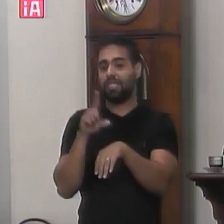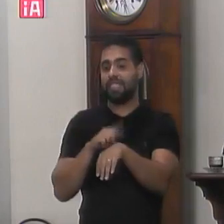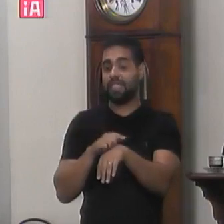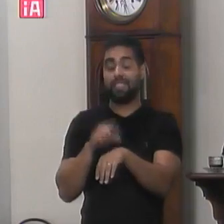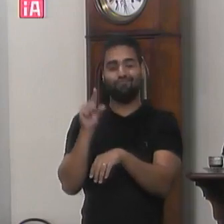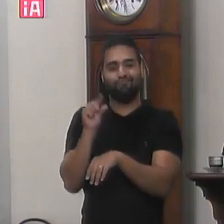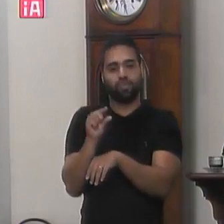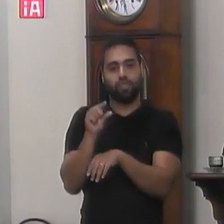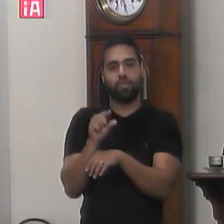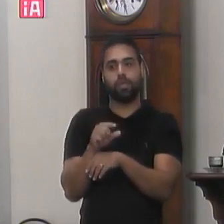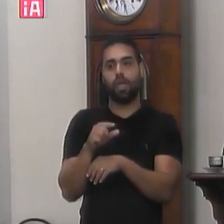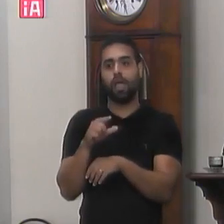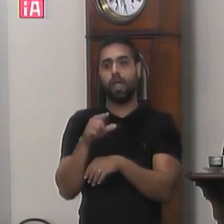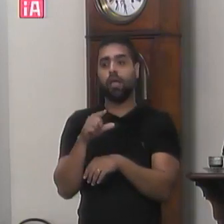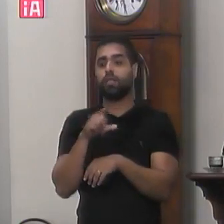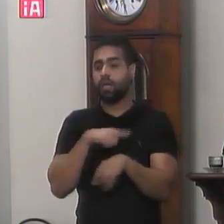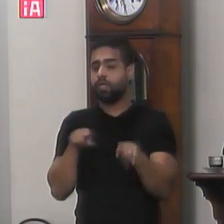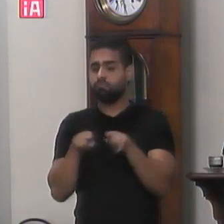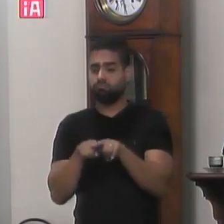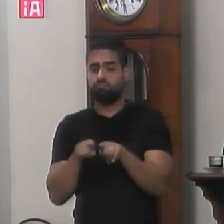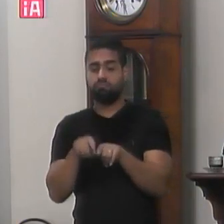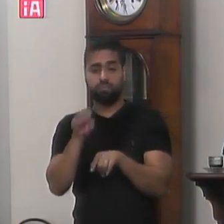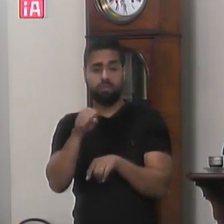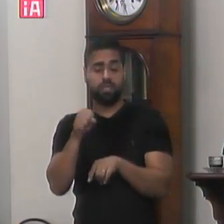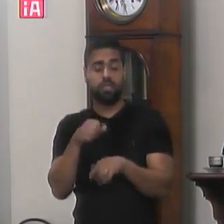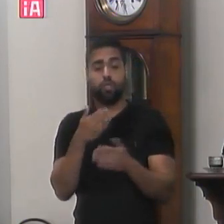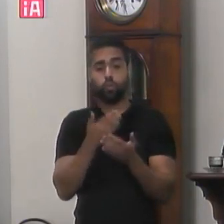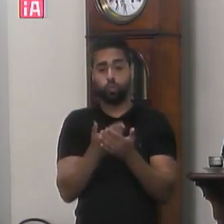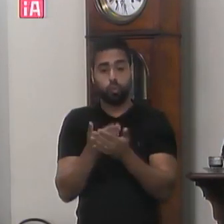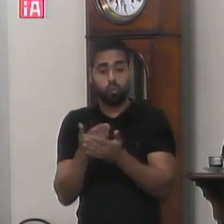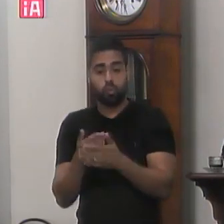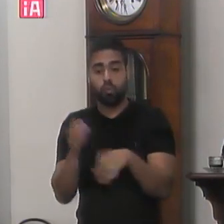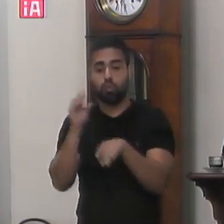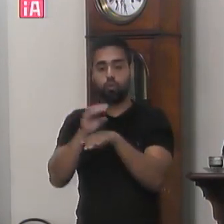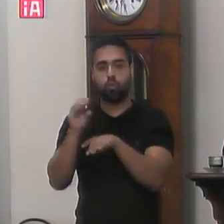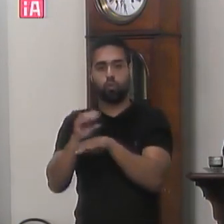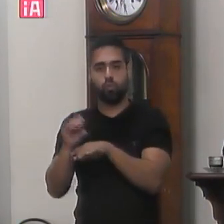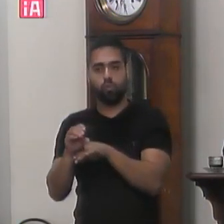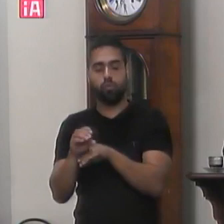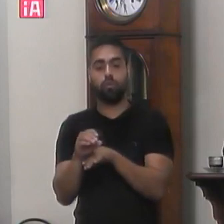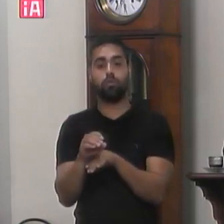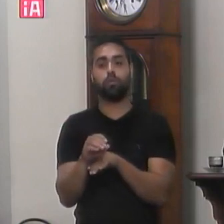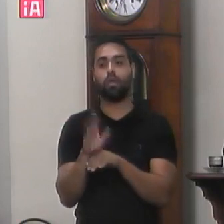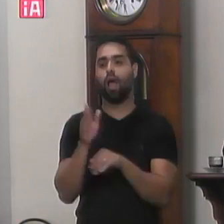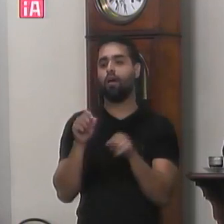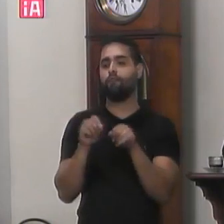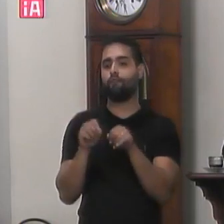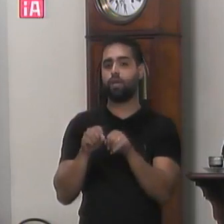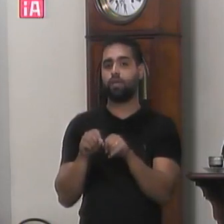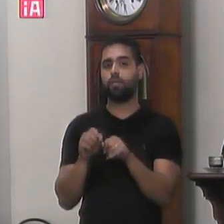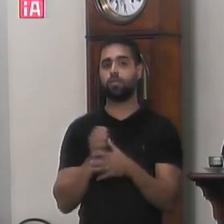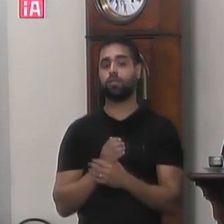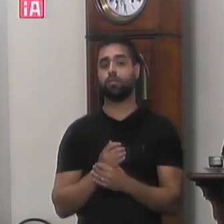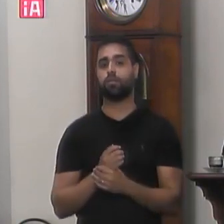curto. Existem alguns estudos lá de concurso, sim, pela administração. A administração tem feito isso.